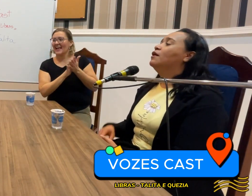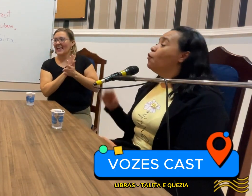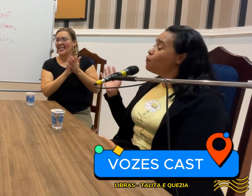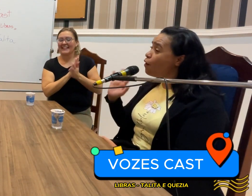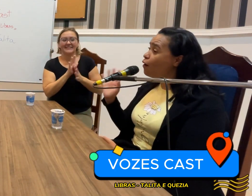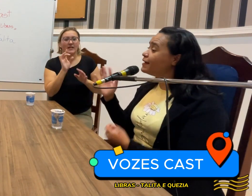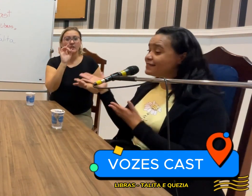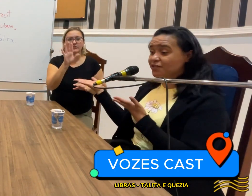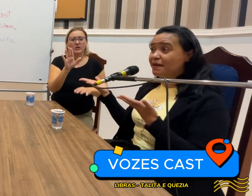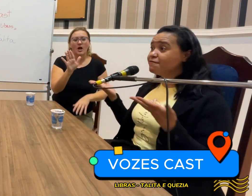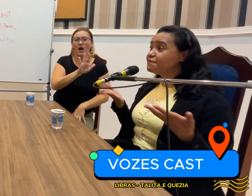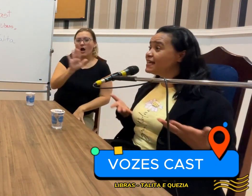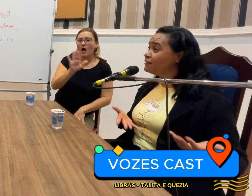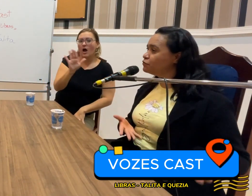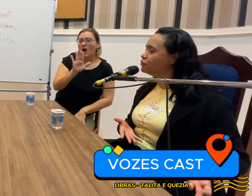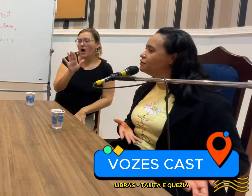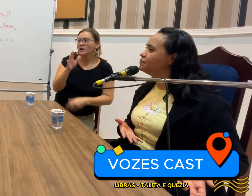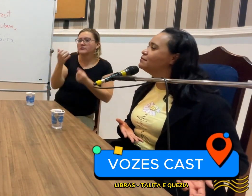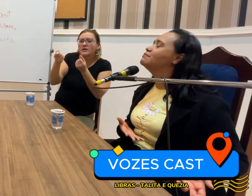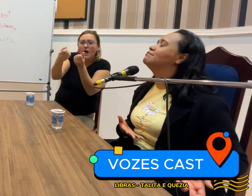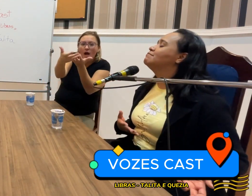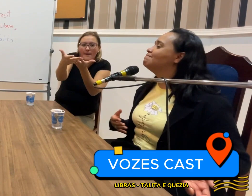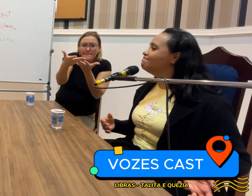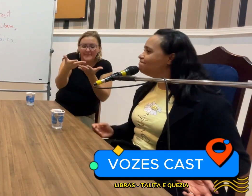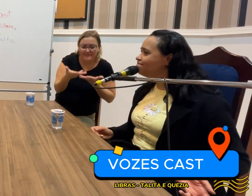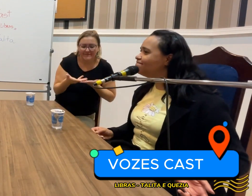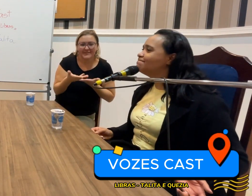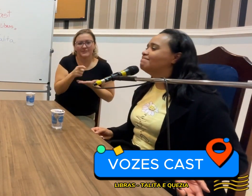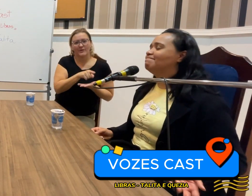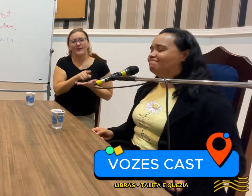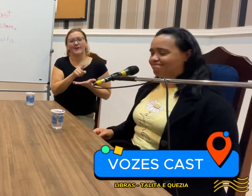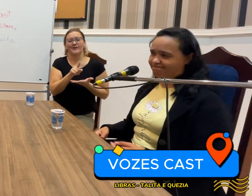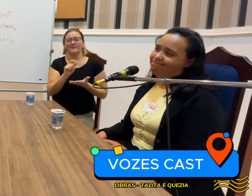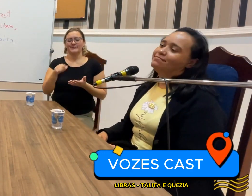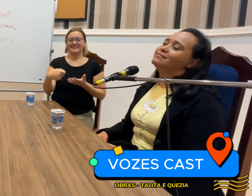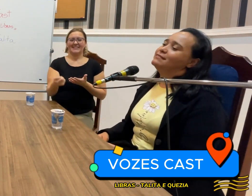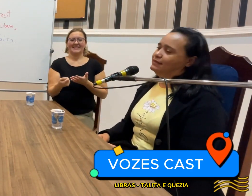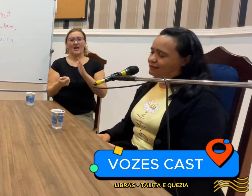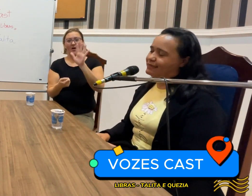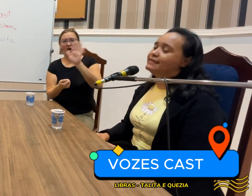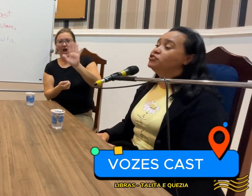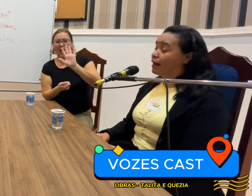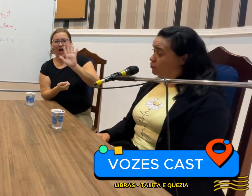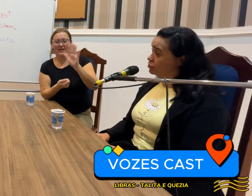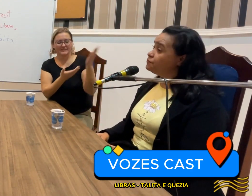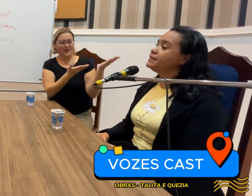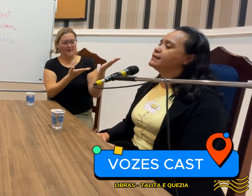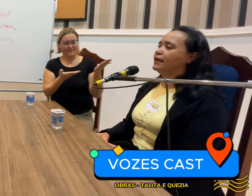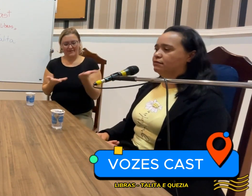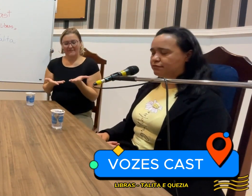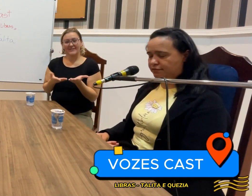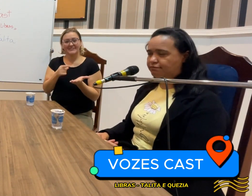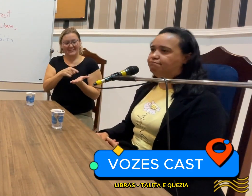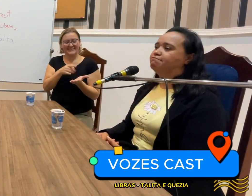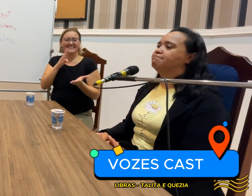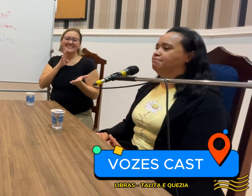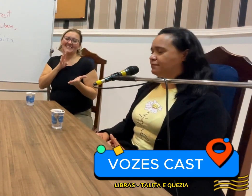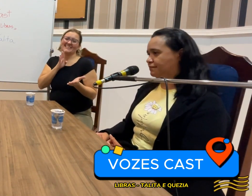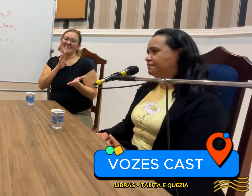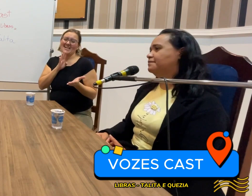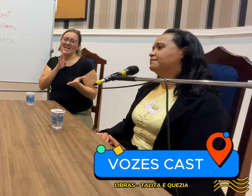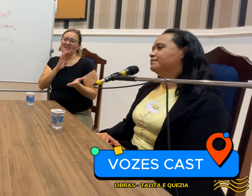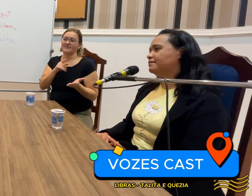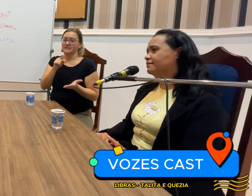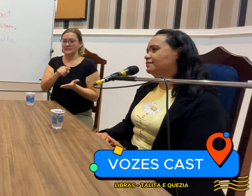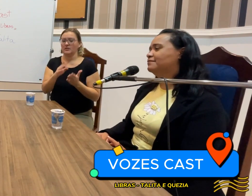um oi. Um oi, seja bem-vindo. Isso, seja bem... Olha, o que já modifica. Já modifica. Dentro da